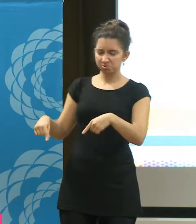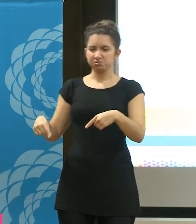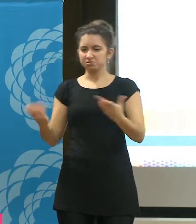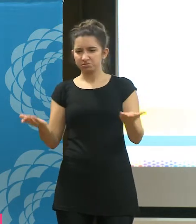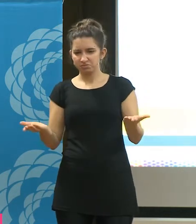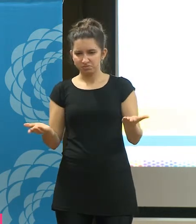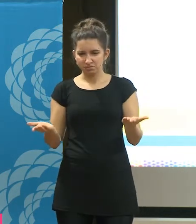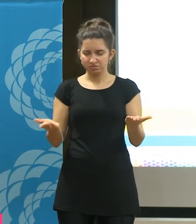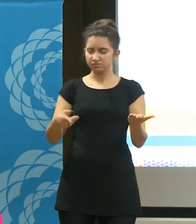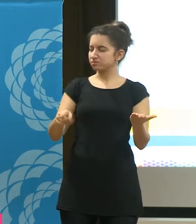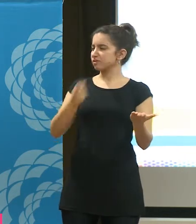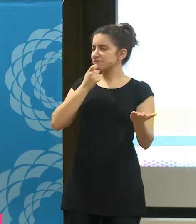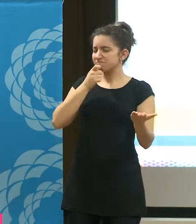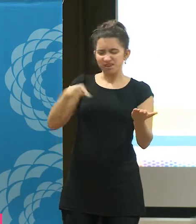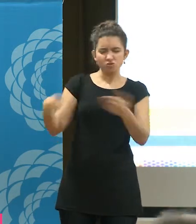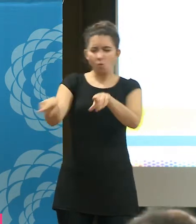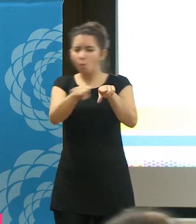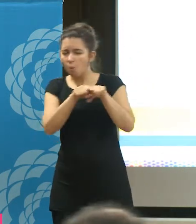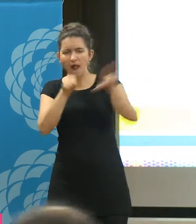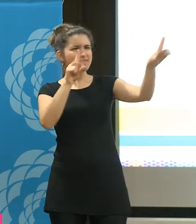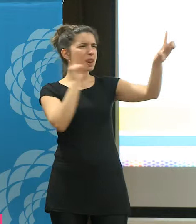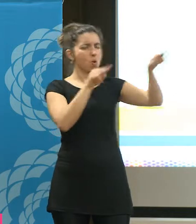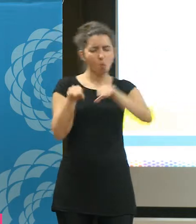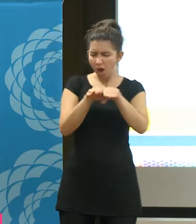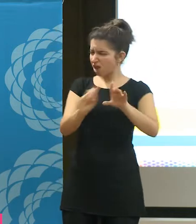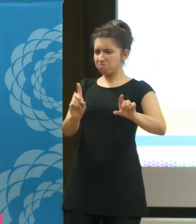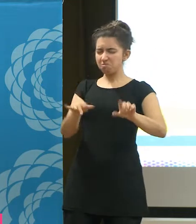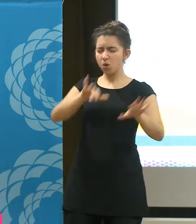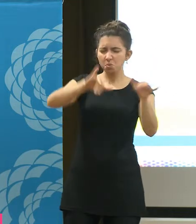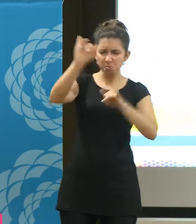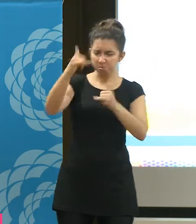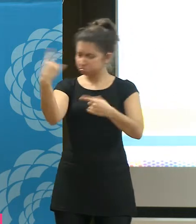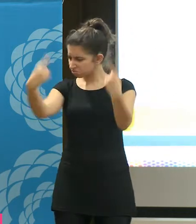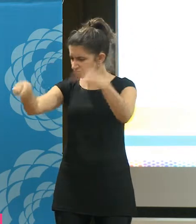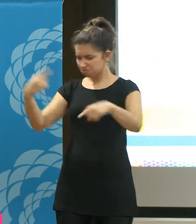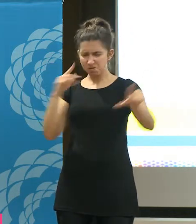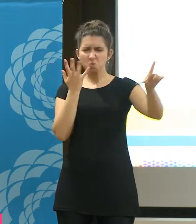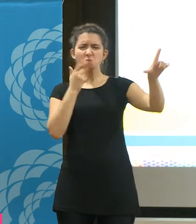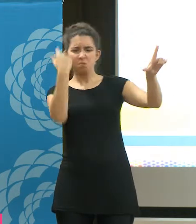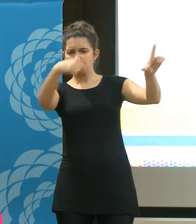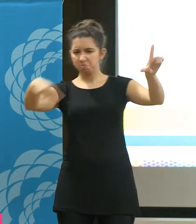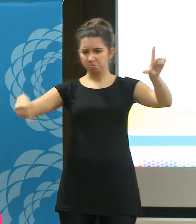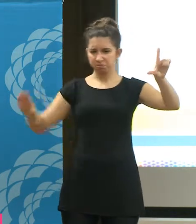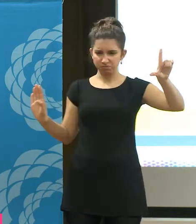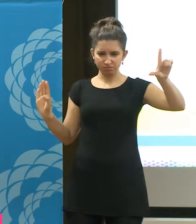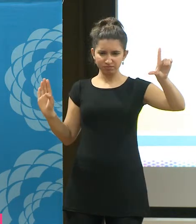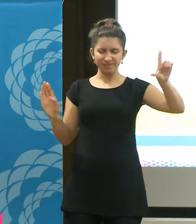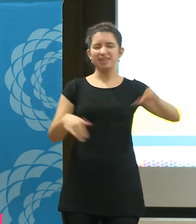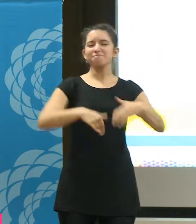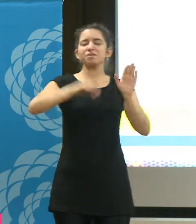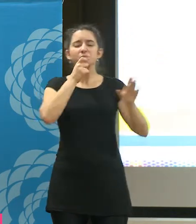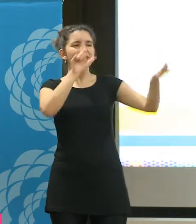difiere sustantivamente de la homogeneidad con que suele caracterizarse el consumo mediático cuando solo se basa en las mediciones de